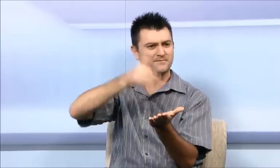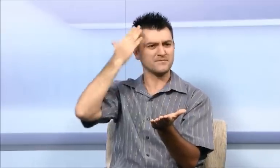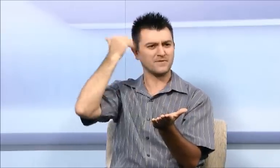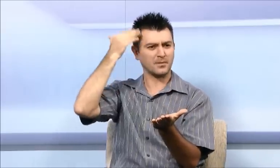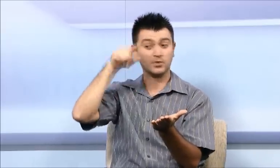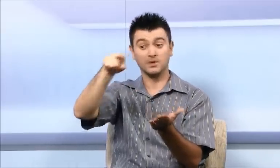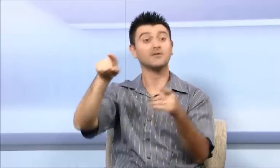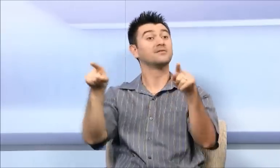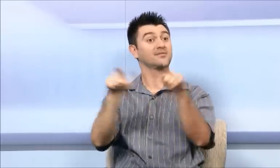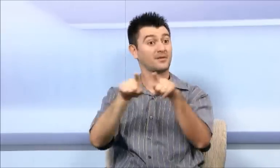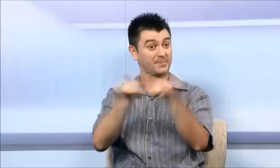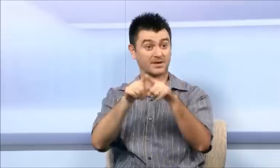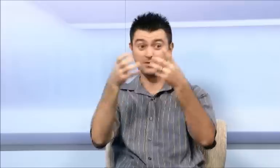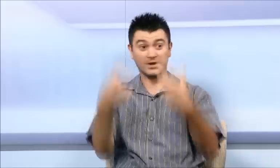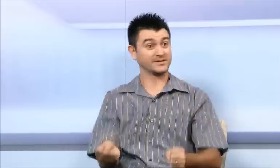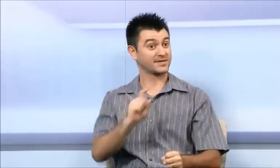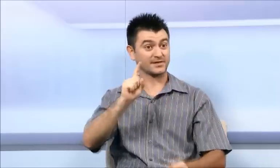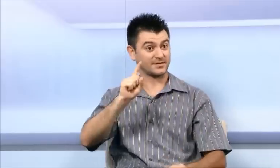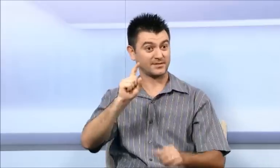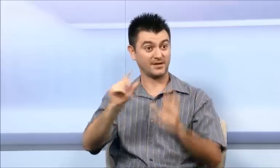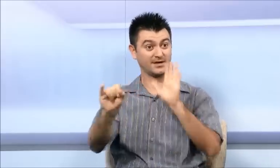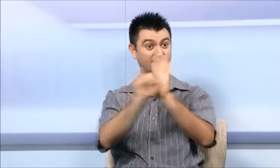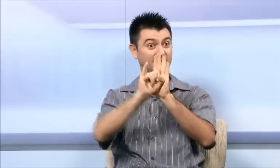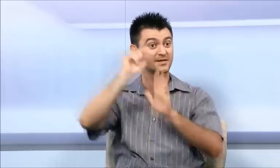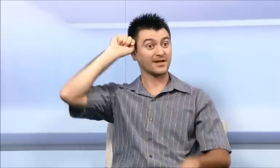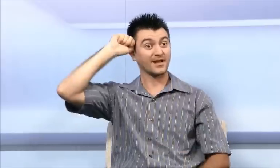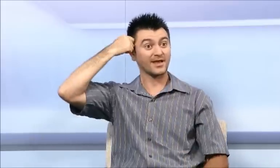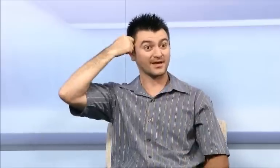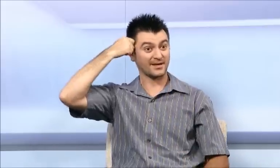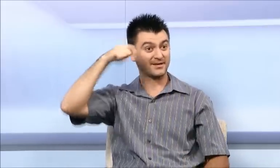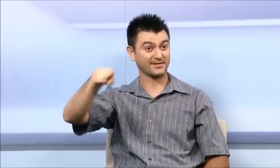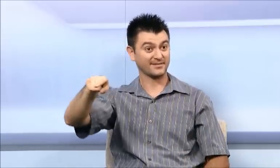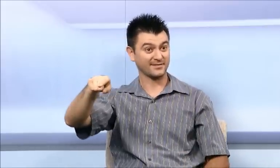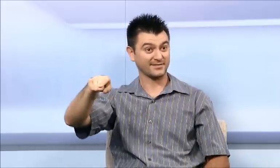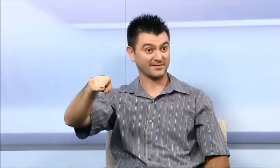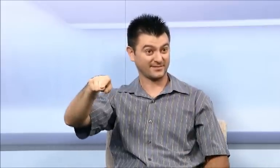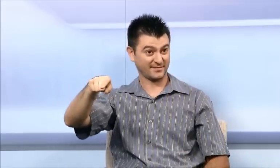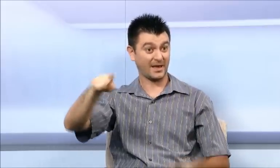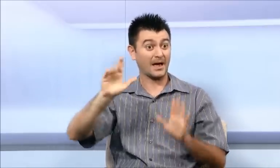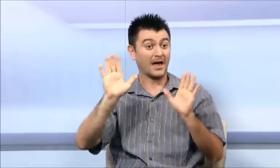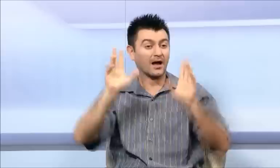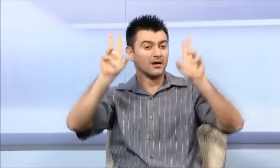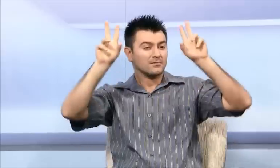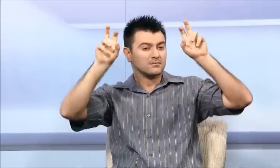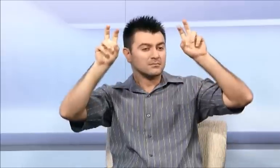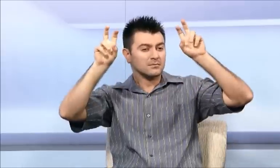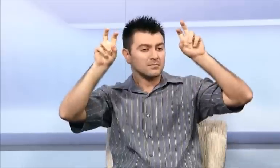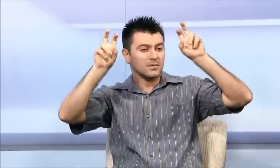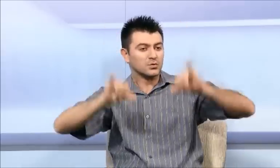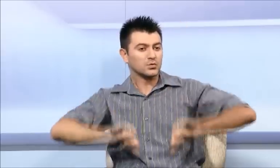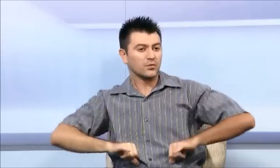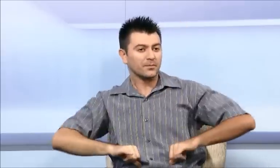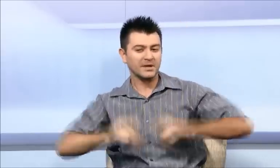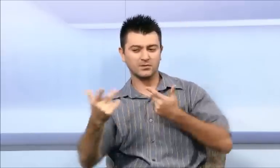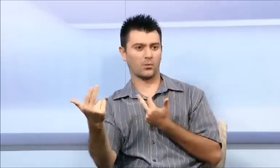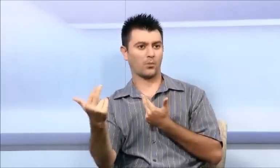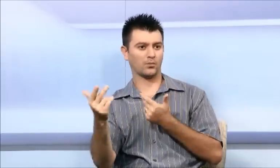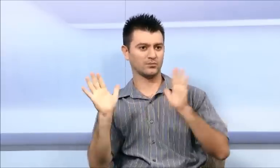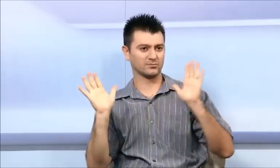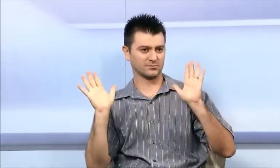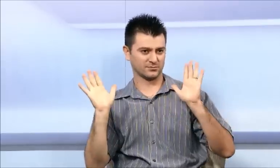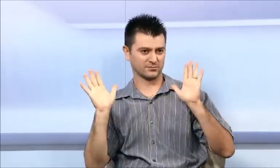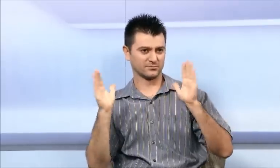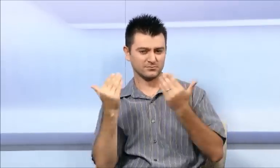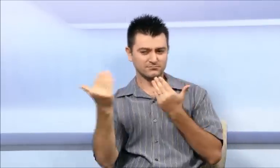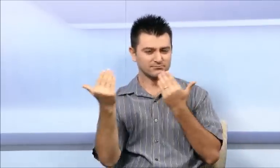Aí o Michael Jackson, né? Um homem famoso. Eu adorei o Michael Jackson. Ele não aceitava que ele era negro, né? Uhum. Então ele